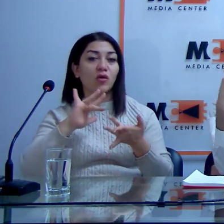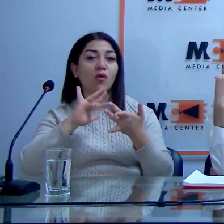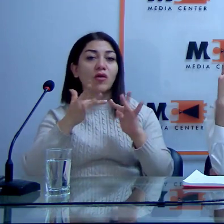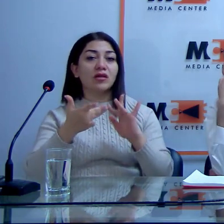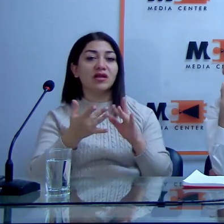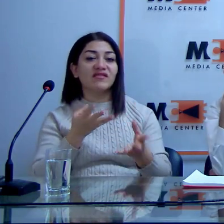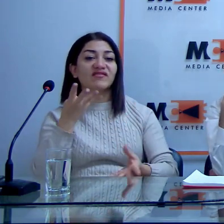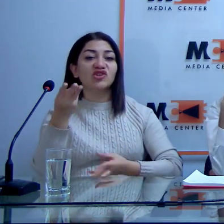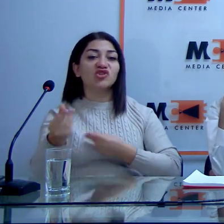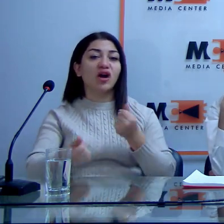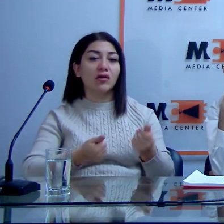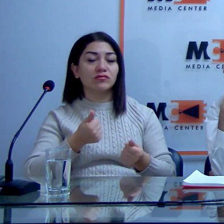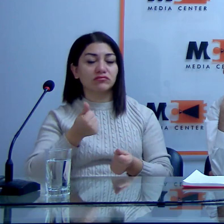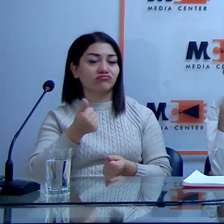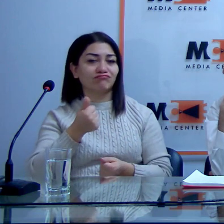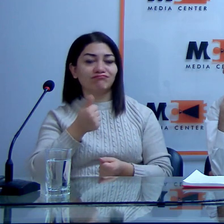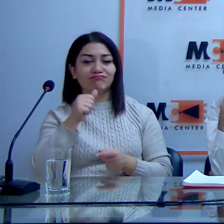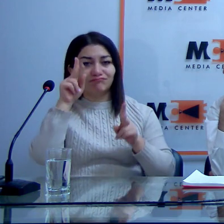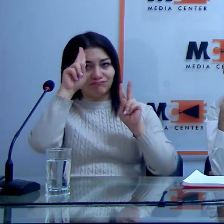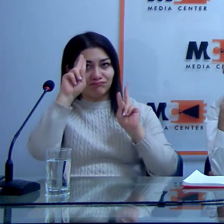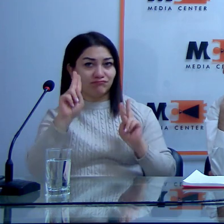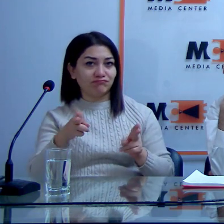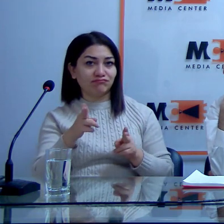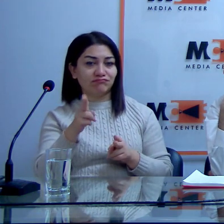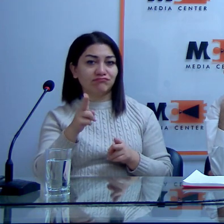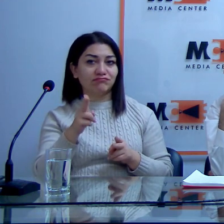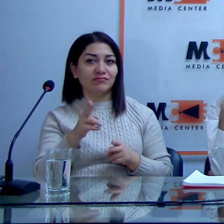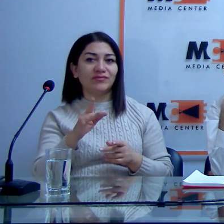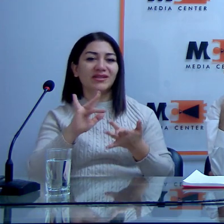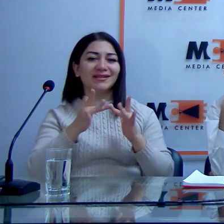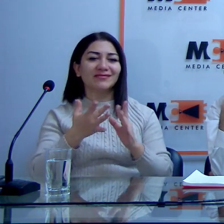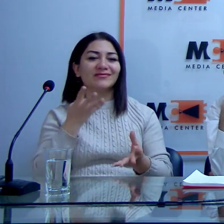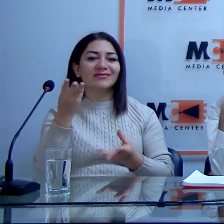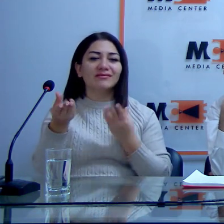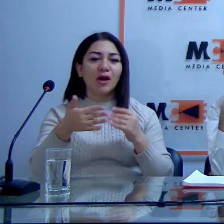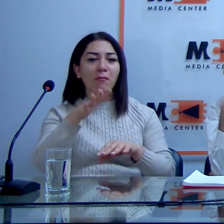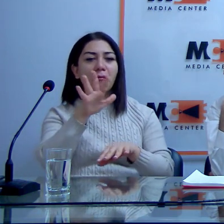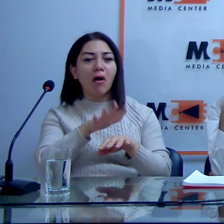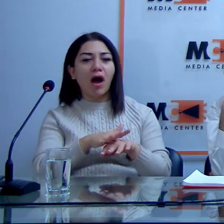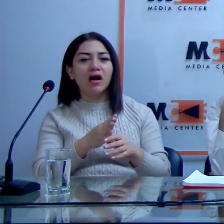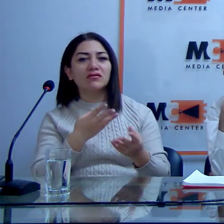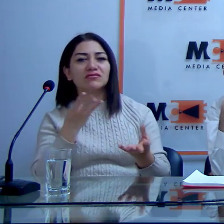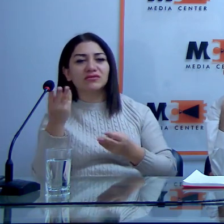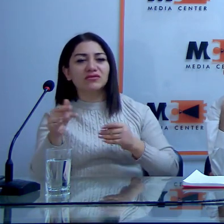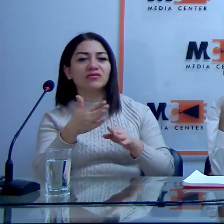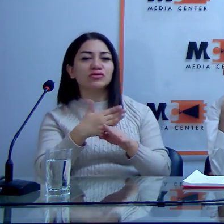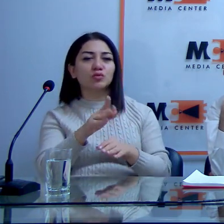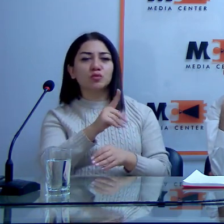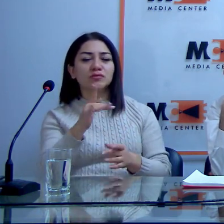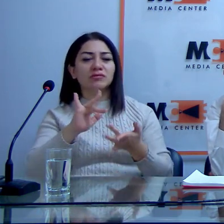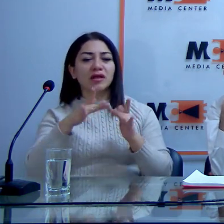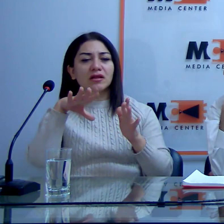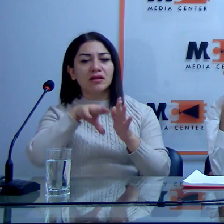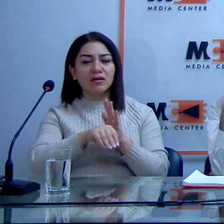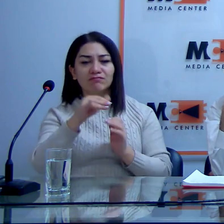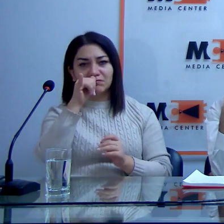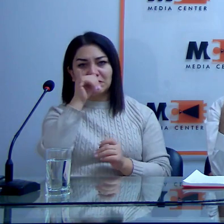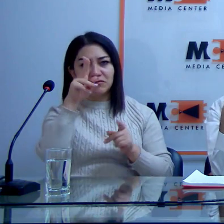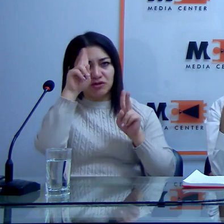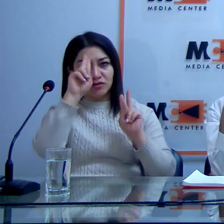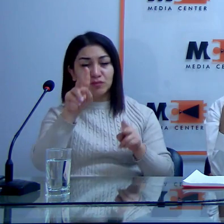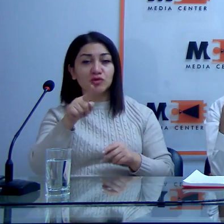վճարումներ կատարելու հմտություններ չունի, հա? On-line ծառայություններից օգտվելու հմտություններ չունի։ Ինչի են կարևոր այս